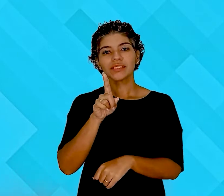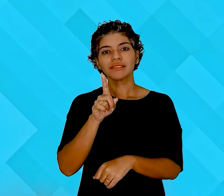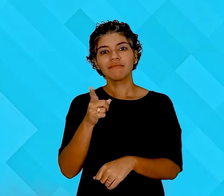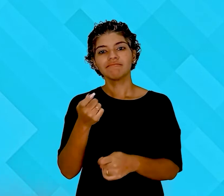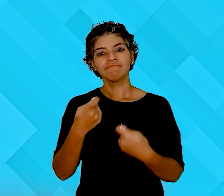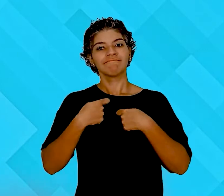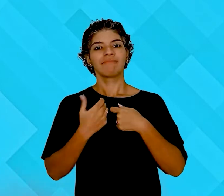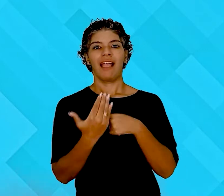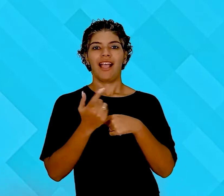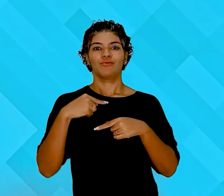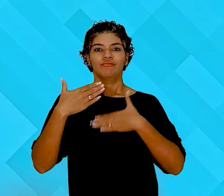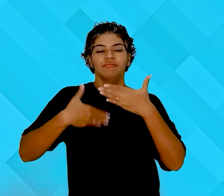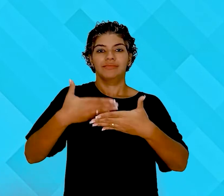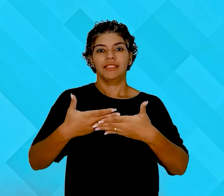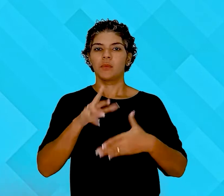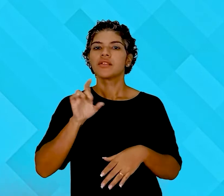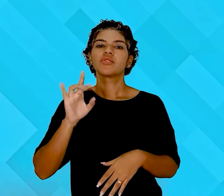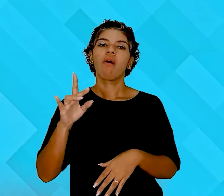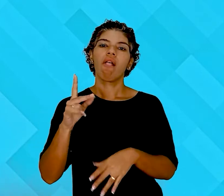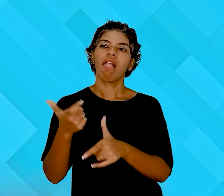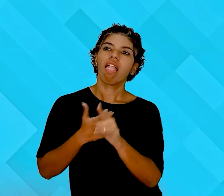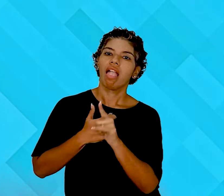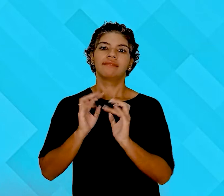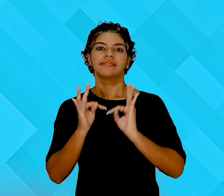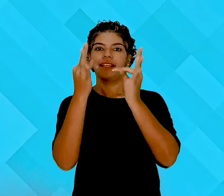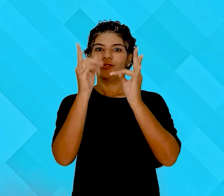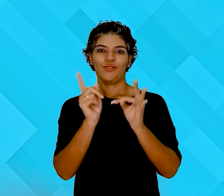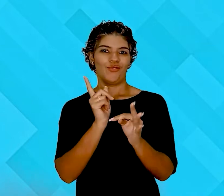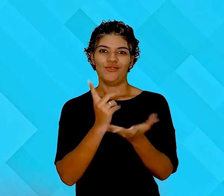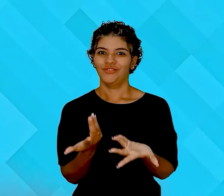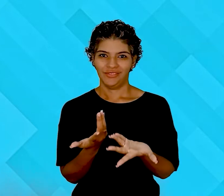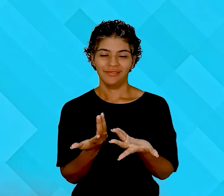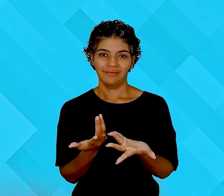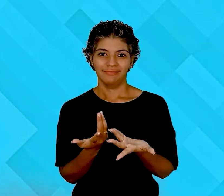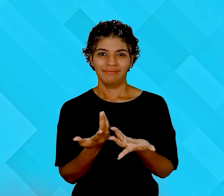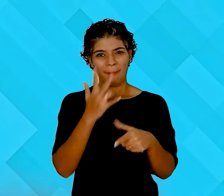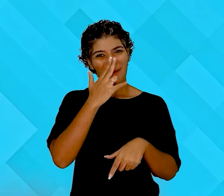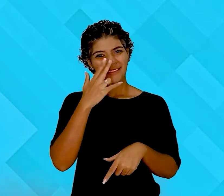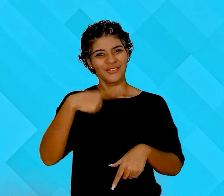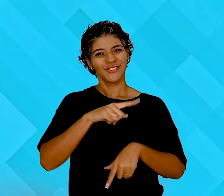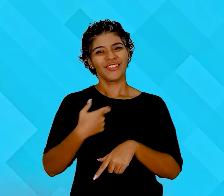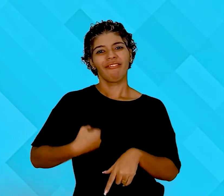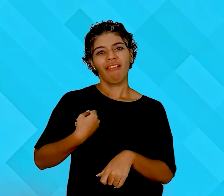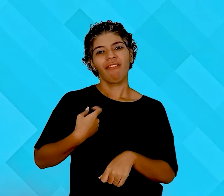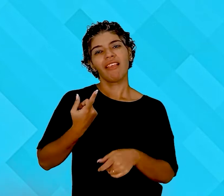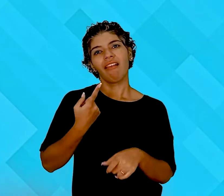porque é onde a gente se encontra, é num estágio de ignorância que é conveniente e a gente pode sim